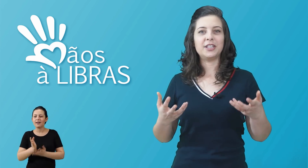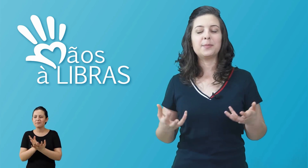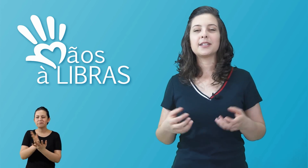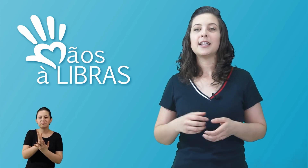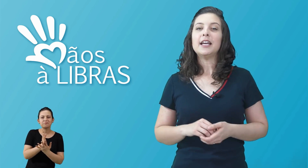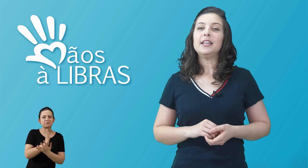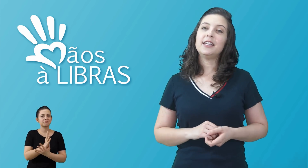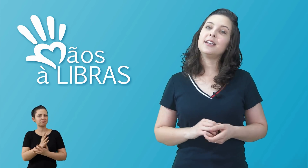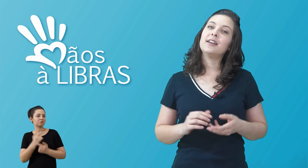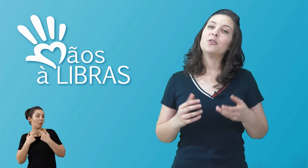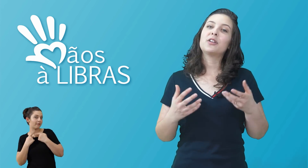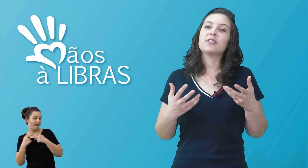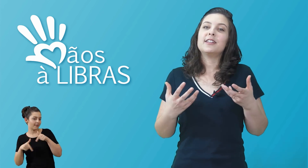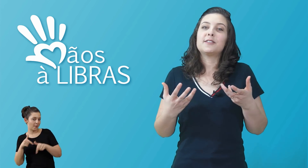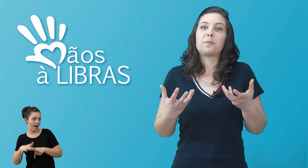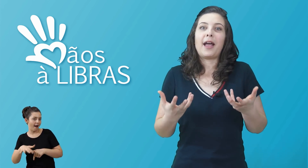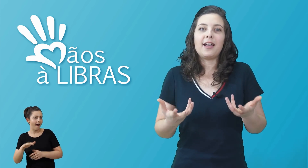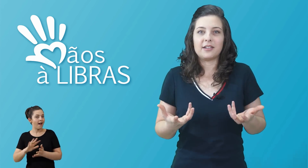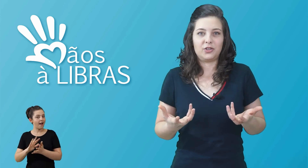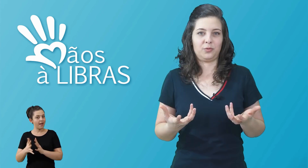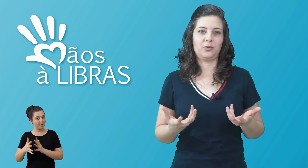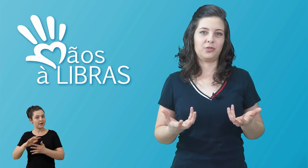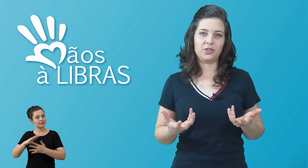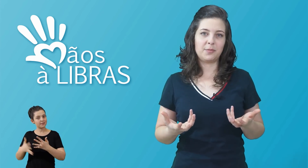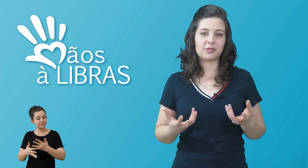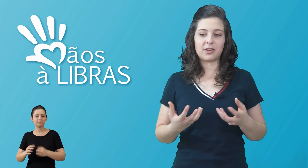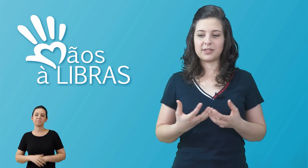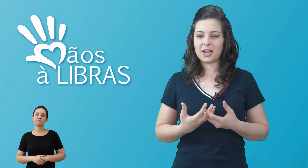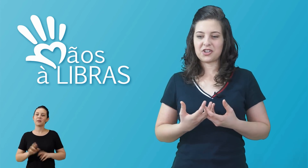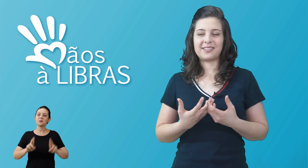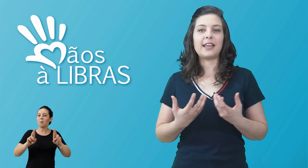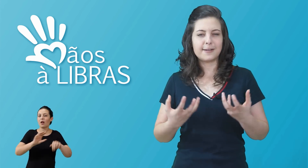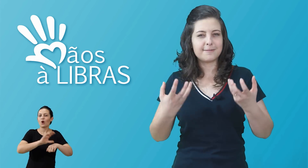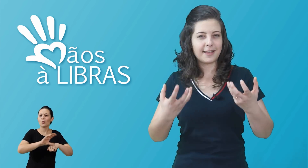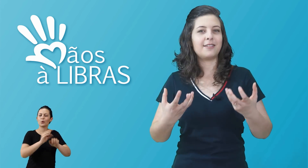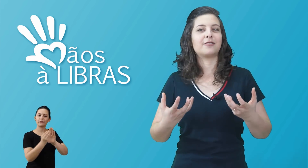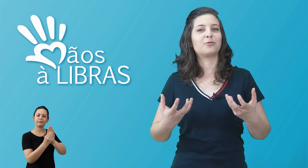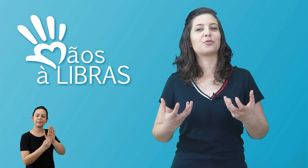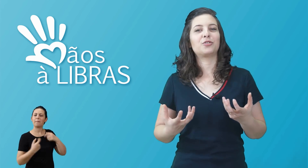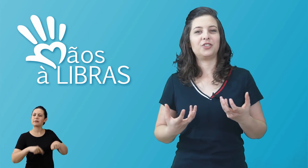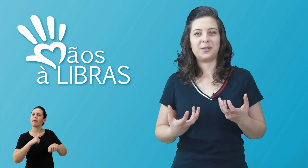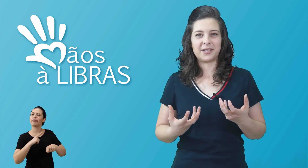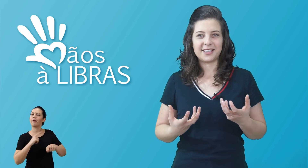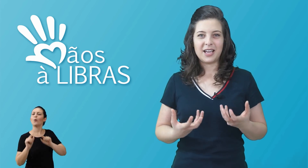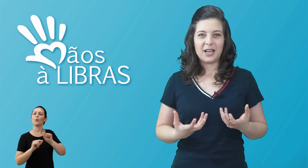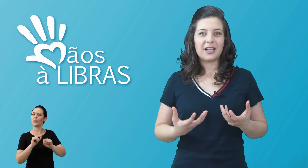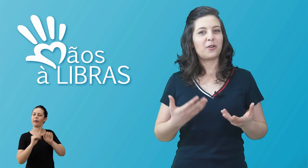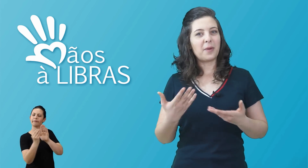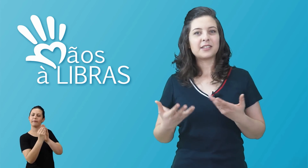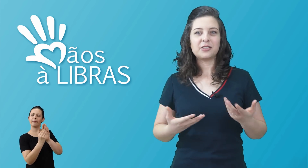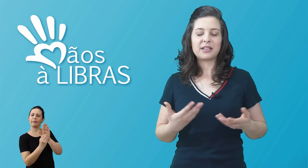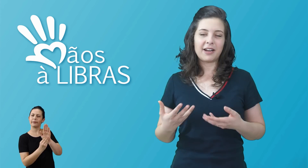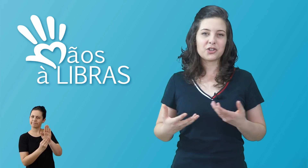na área de Libras e o que você espera de um curso de Libras, o que você acha que tem que ter no curso de Libras.